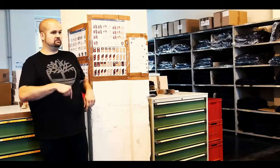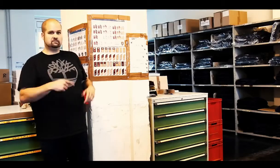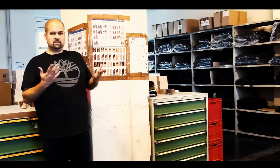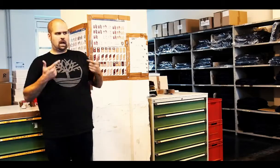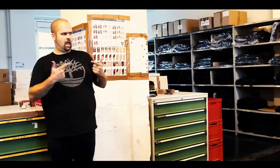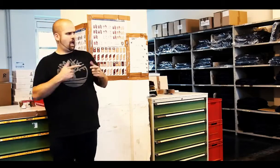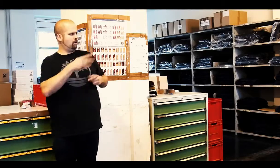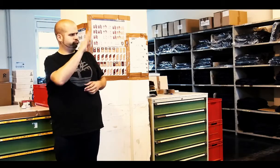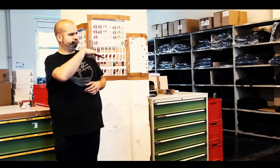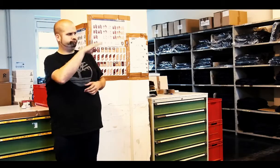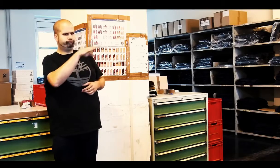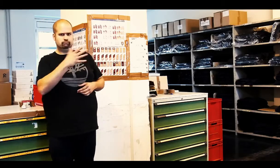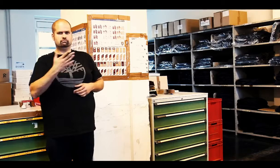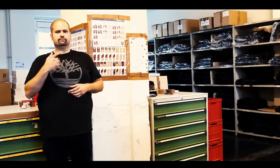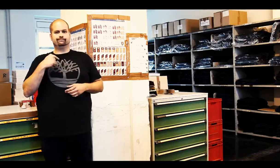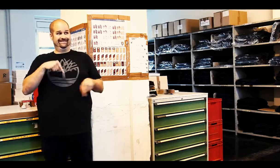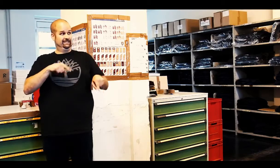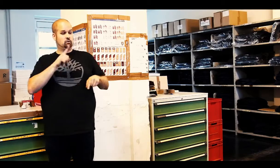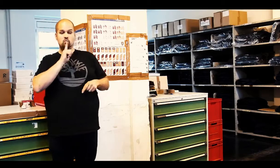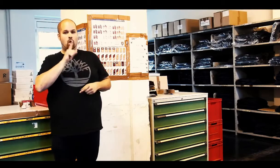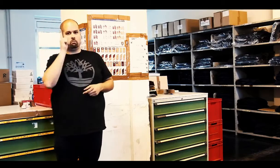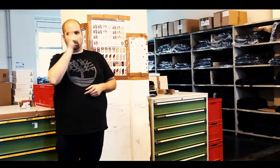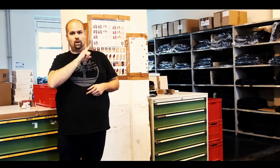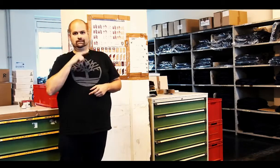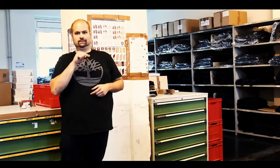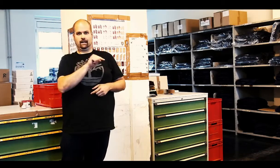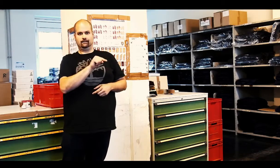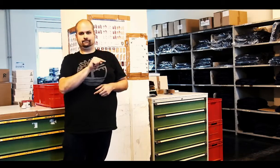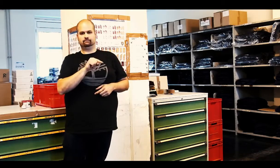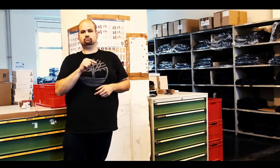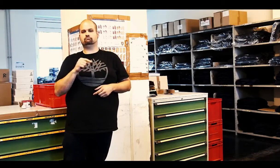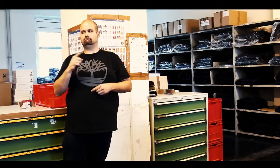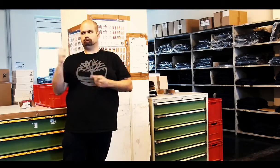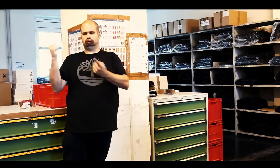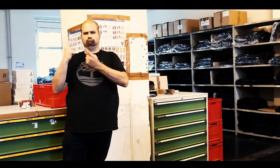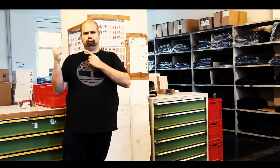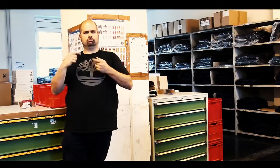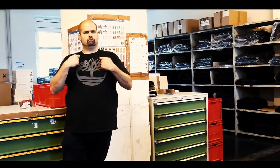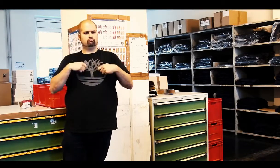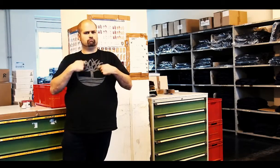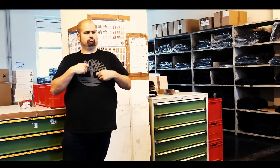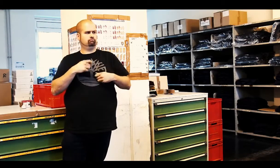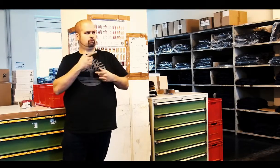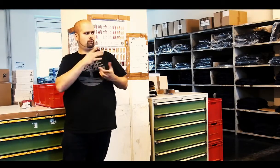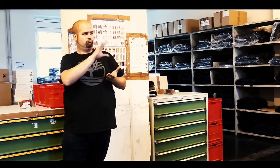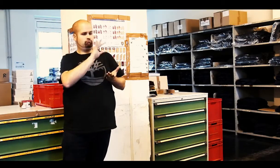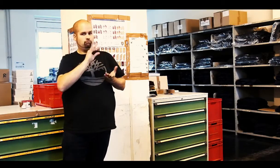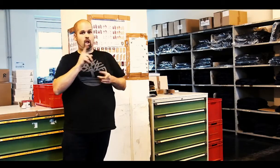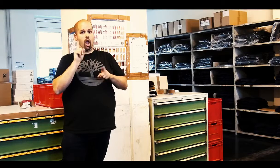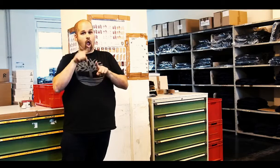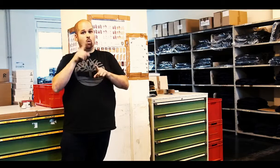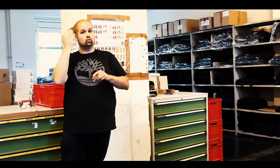Hier im Lager werden die Kleidungsstücke sortiert. Hier ist die Abteilung für die Polizeibegleitungen. Zum Beispiel für die